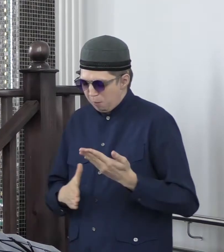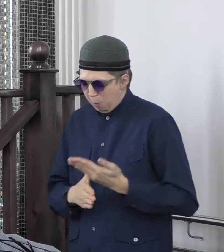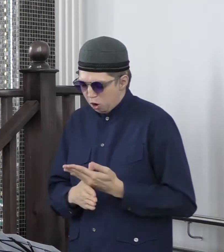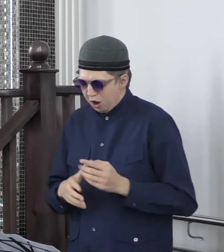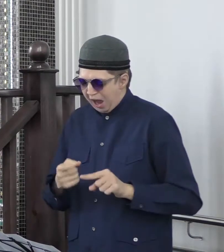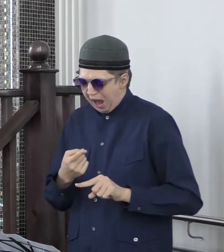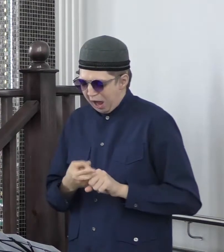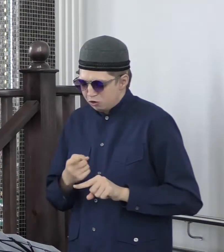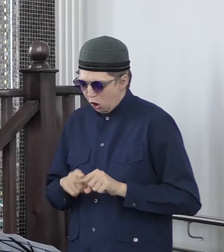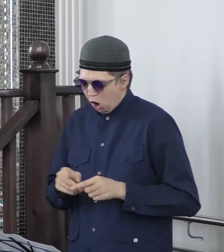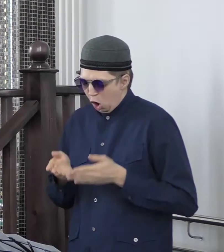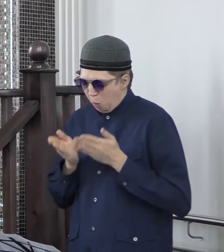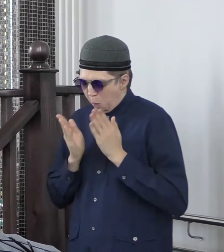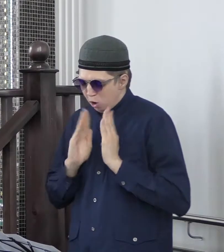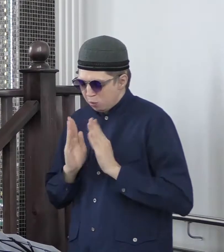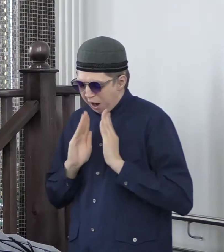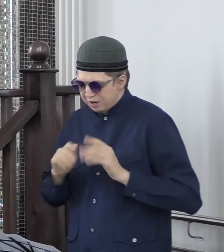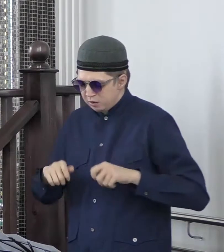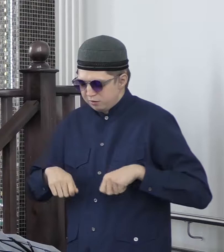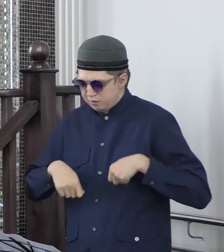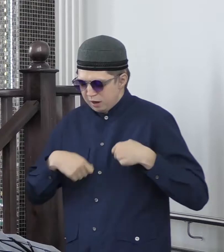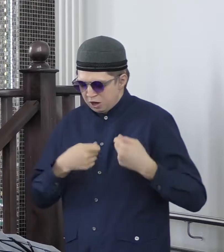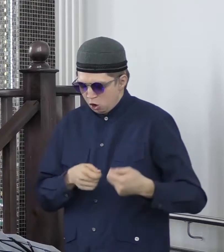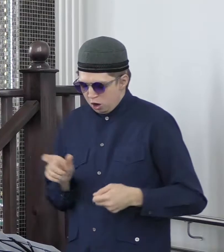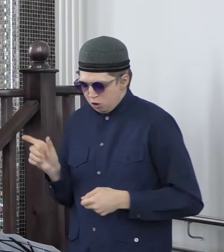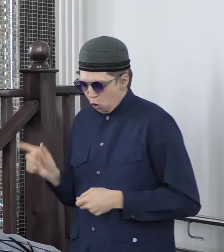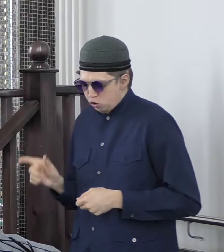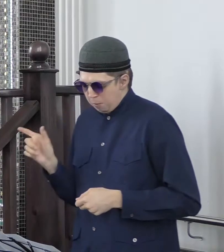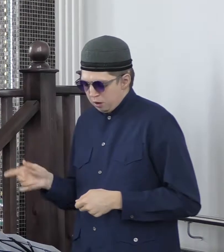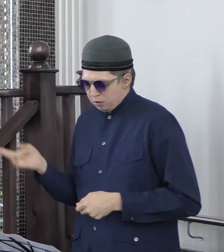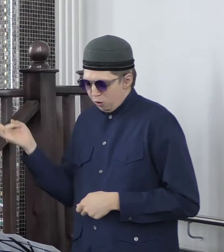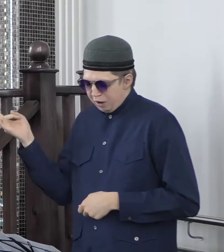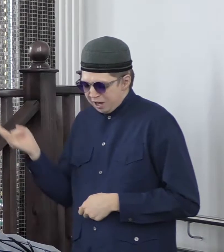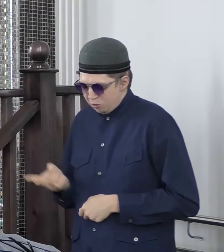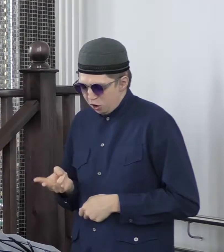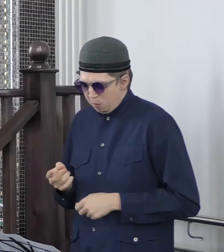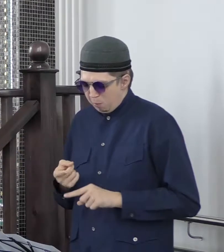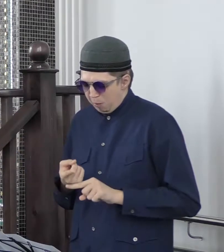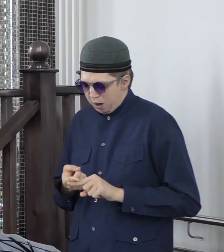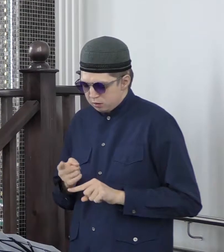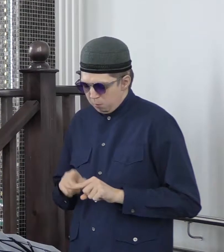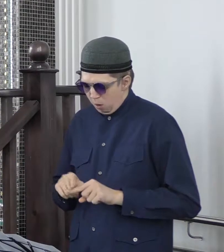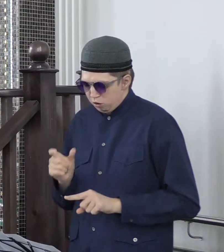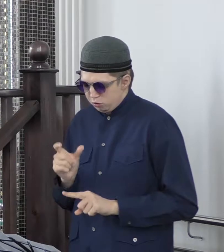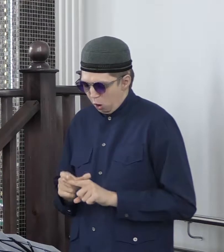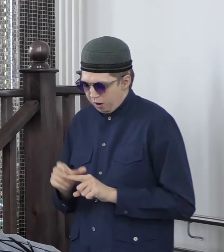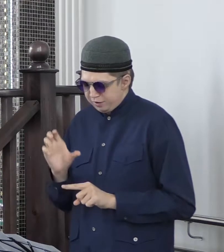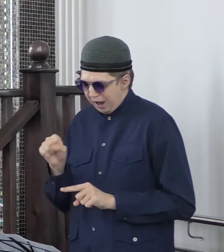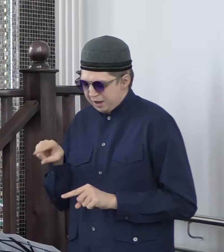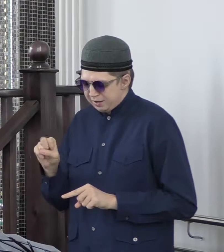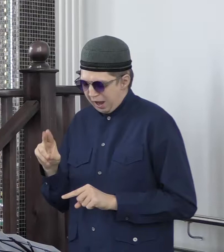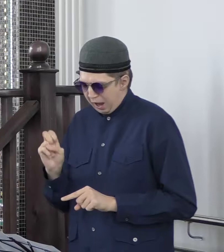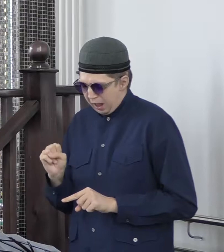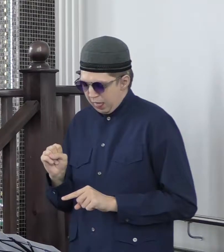قلصنا إكي جمعه ورسلنا نكيحنا نشي يشتر بزنه ورسلنا الله تعالى الفن محبت برسل إكي